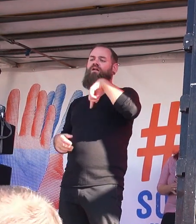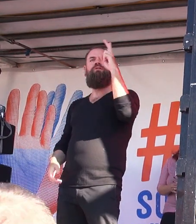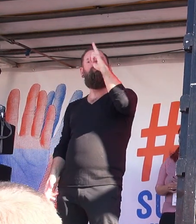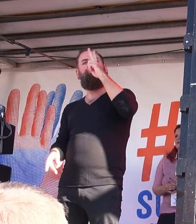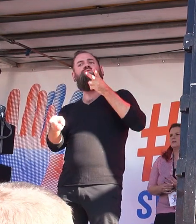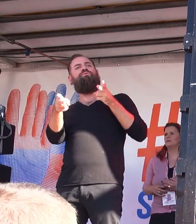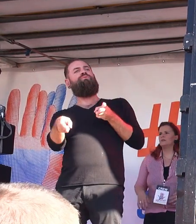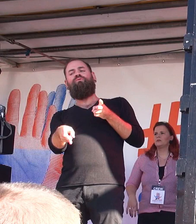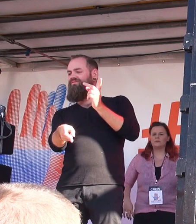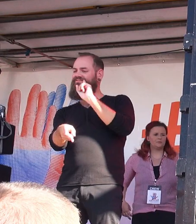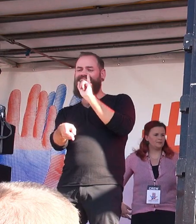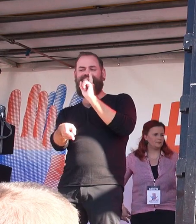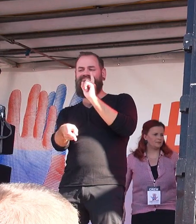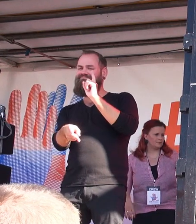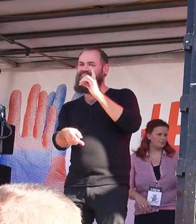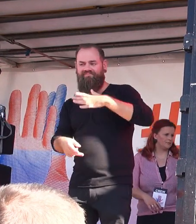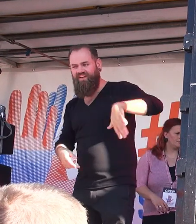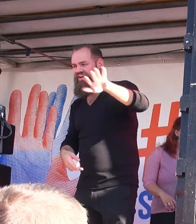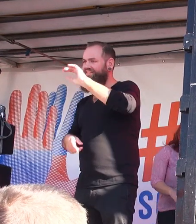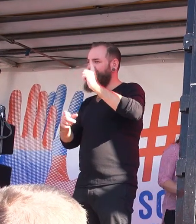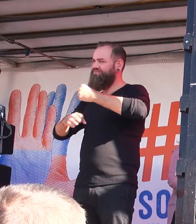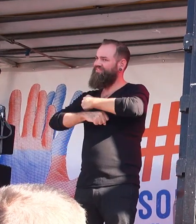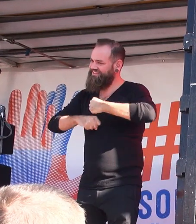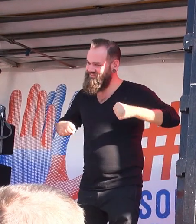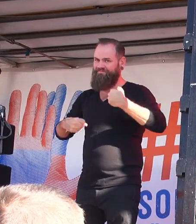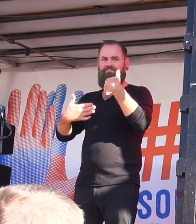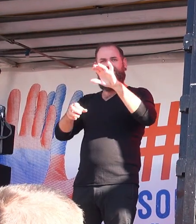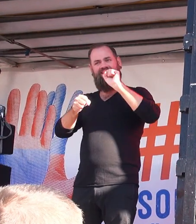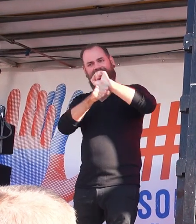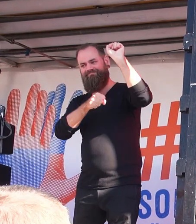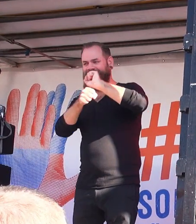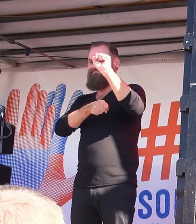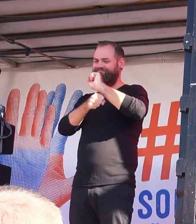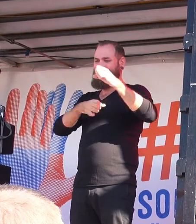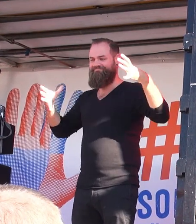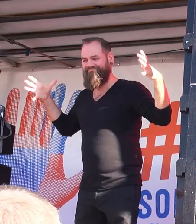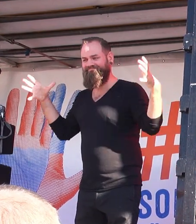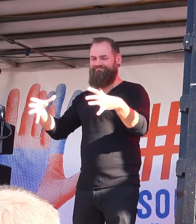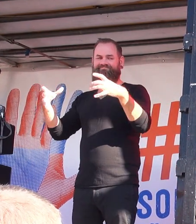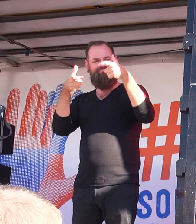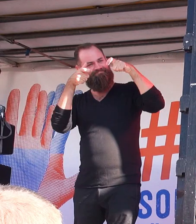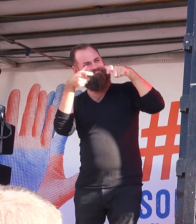da. Wir sind nicht für den Rassismus und für die Spaltung da. Einigkeit in Vielfalt, leben